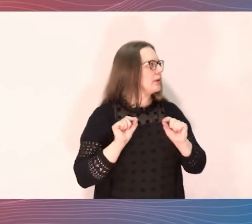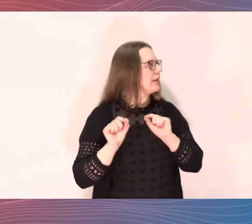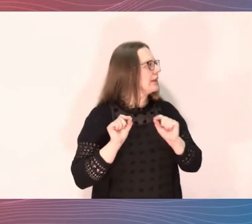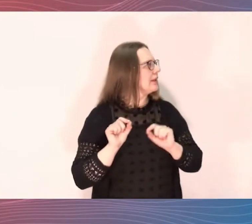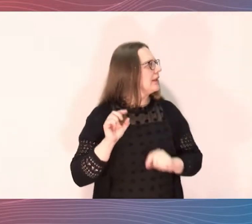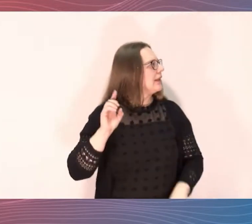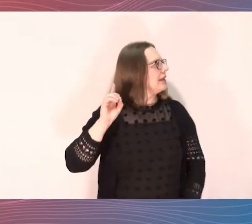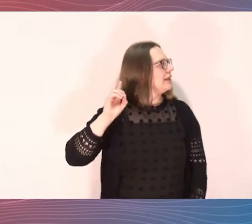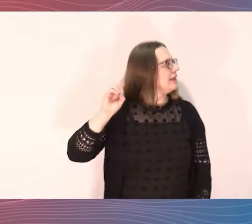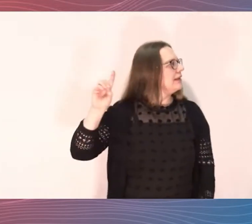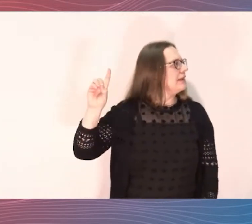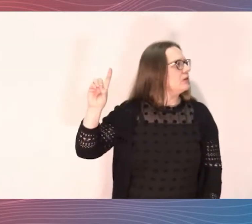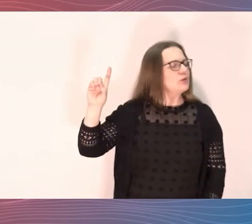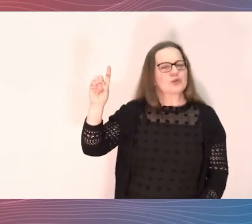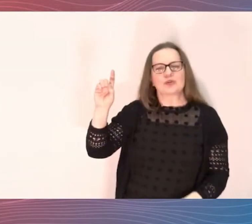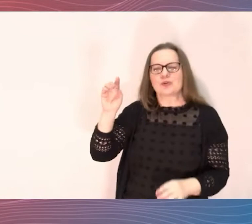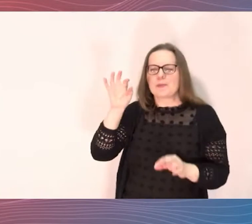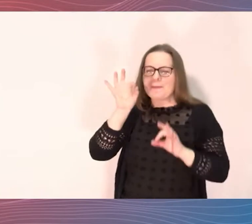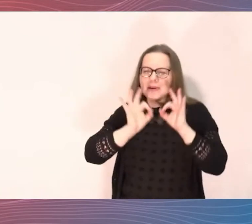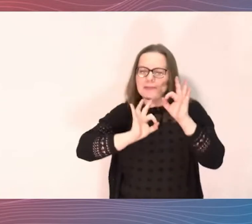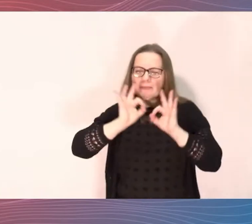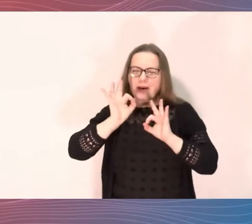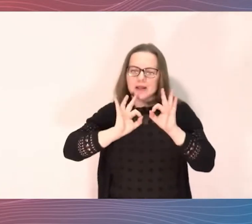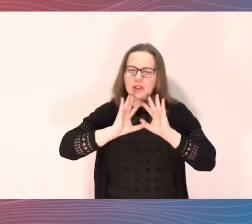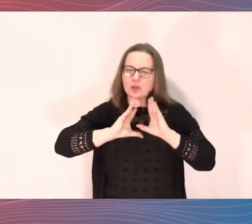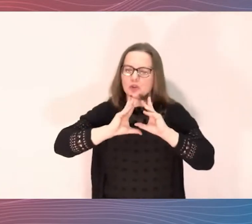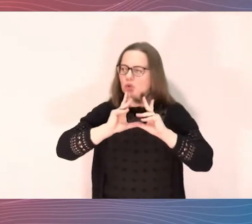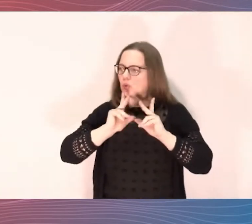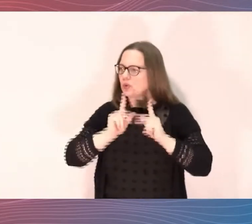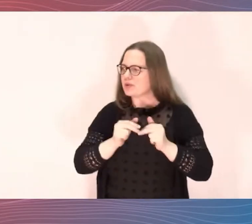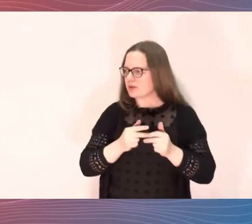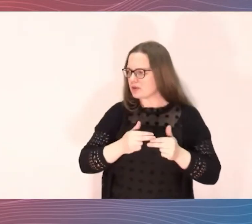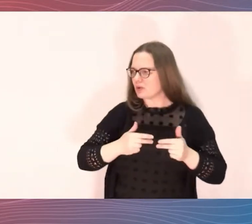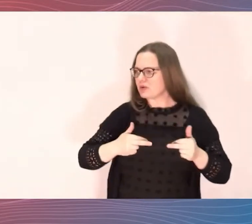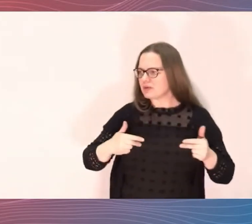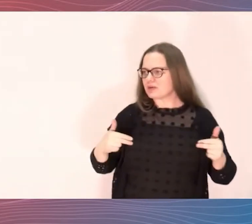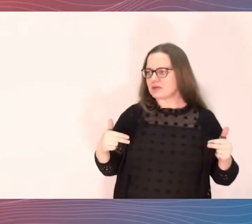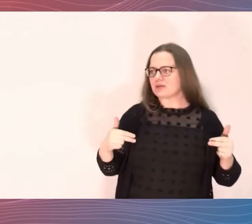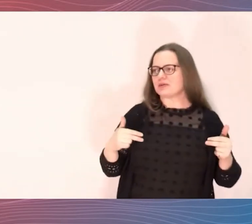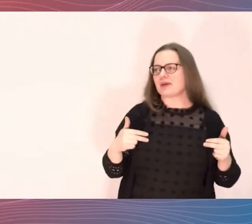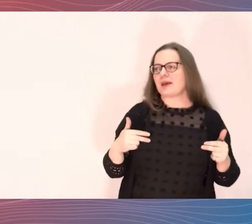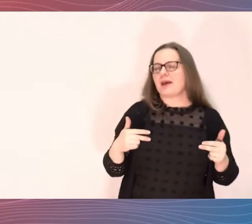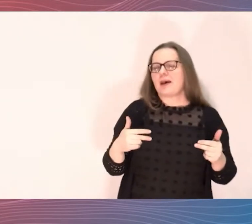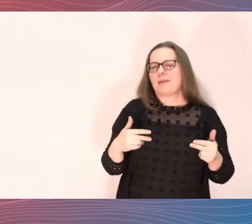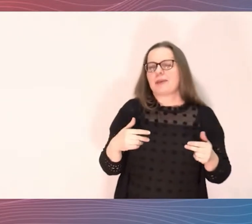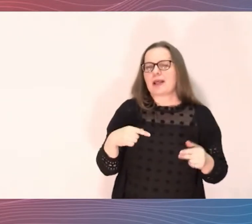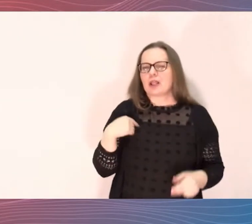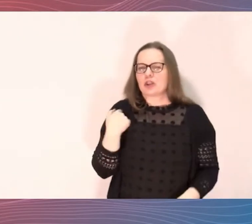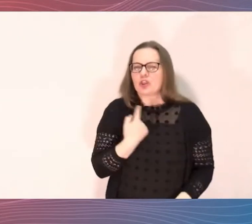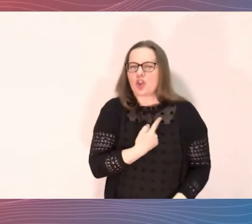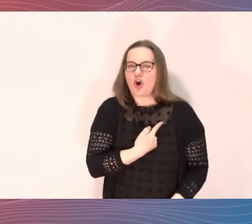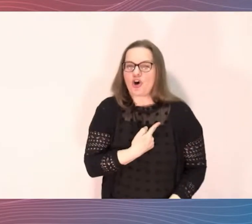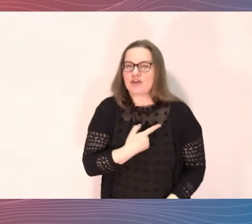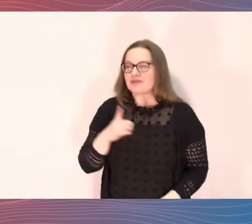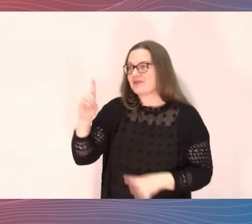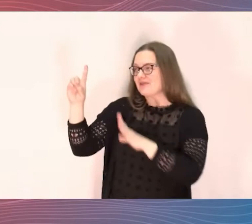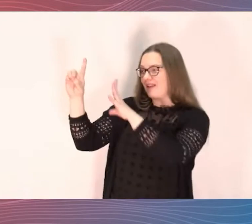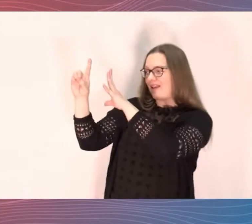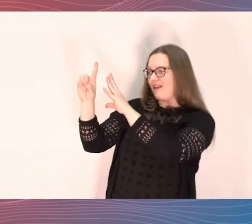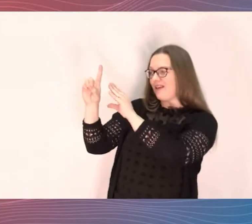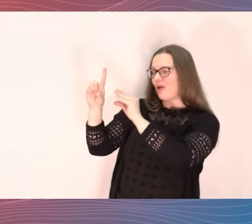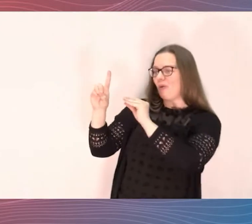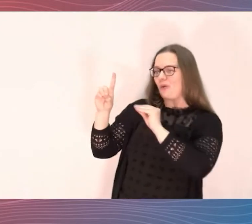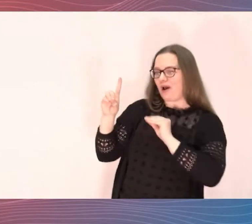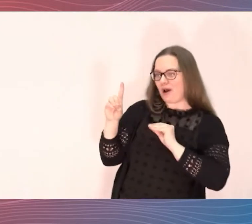Para serem conformes à imagem de seu Filho, a fim de que ele seja o primogênito entre os